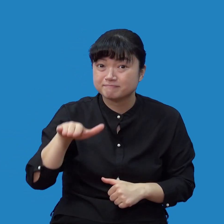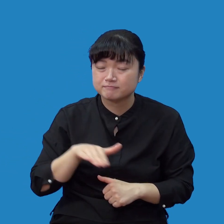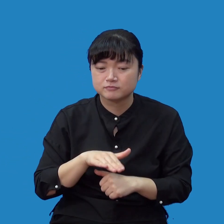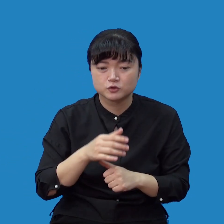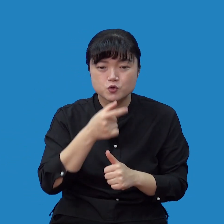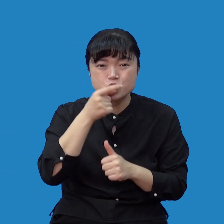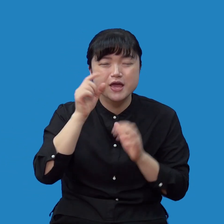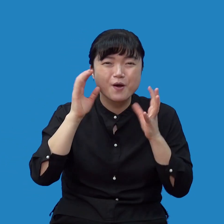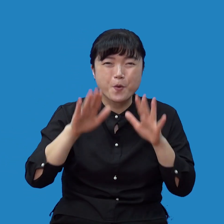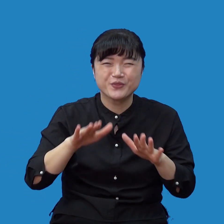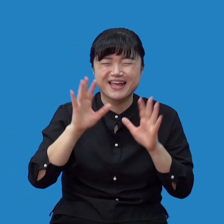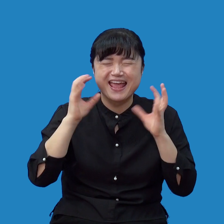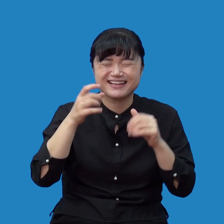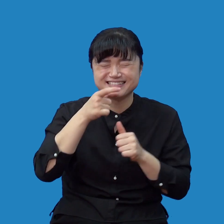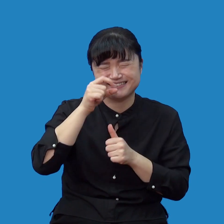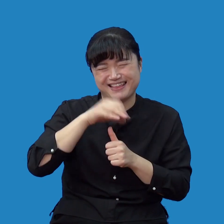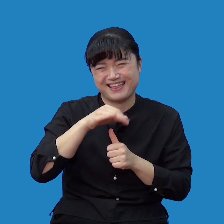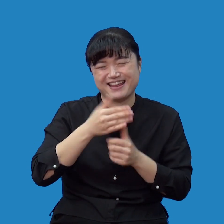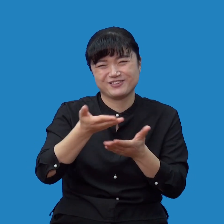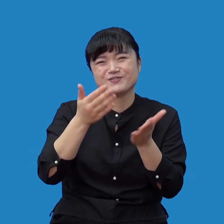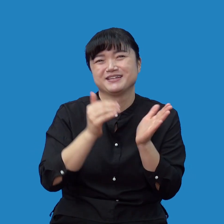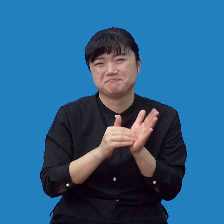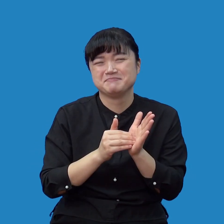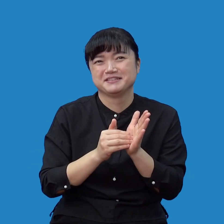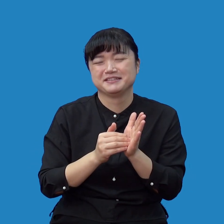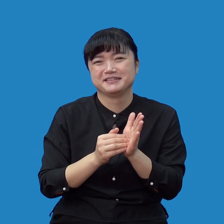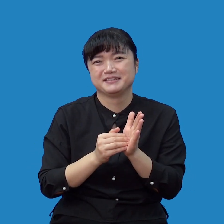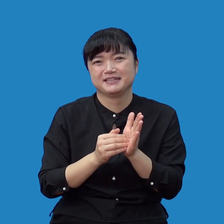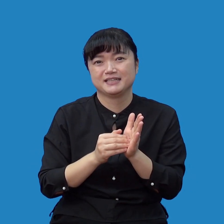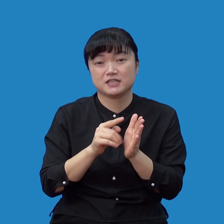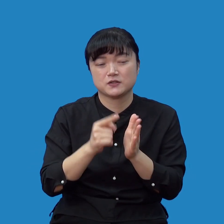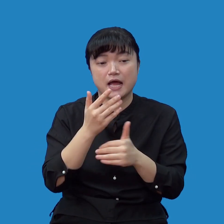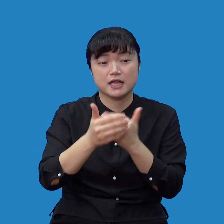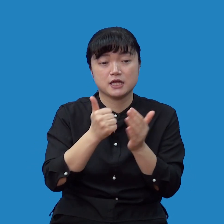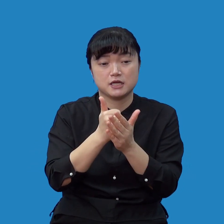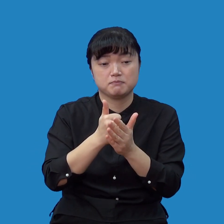베풀었습니다. 이것도 사실 하나님의 주권에 대한